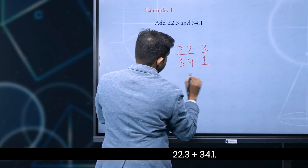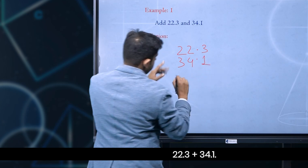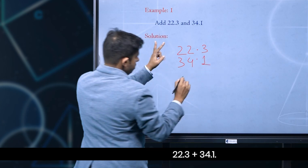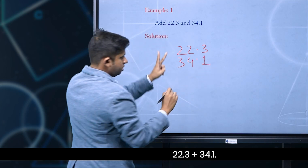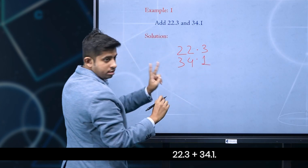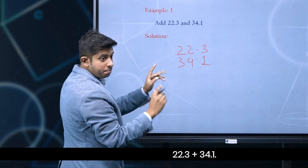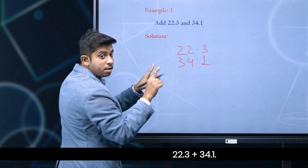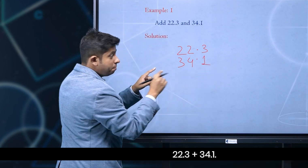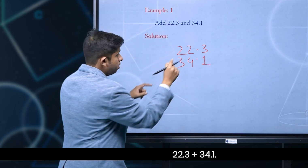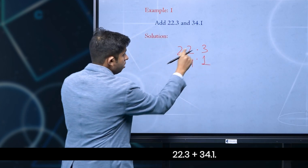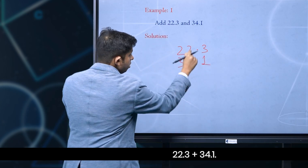22.3 अधिक 34.1